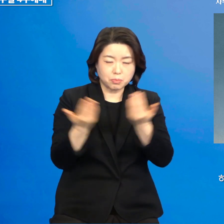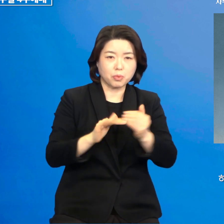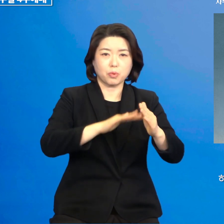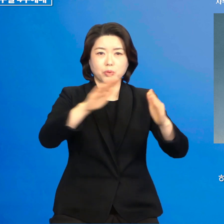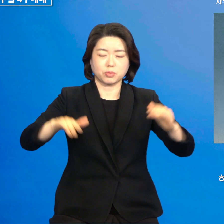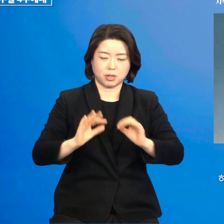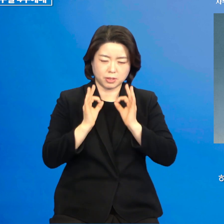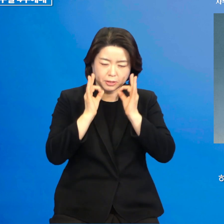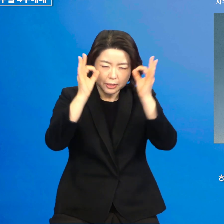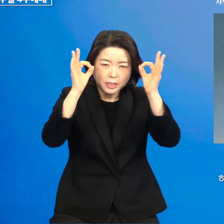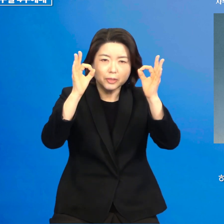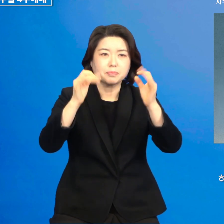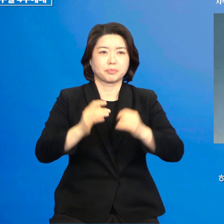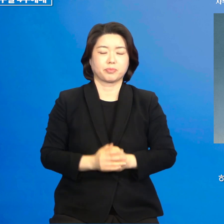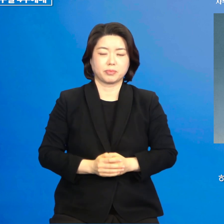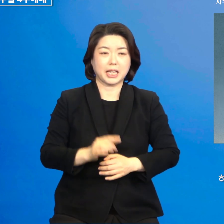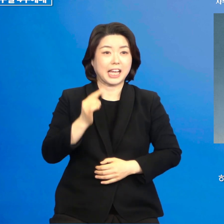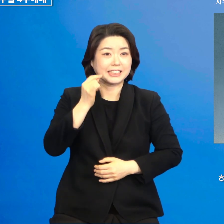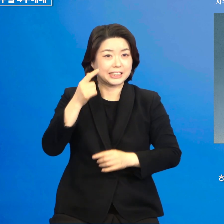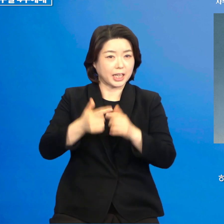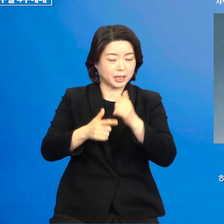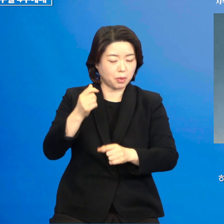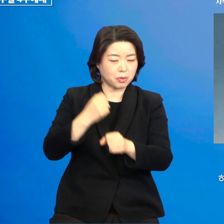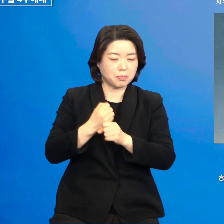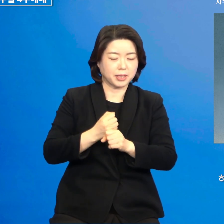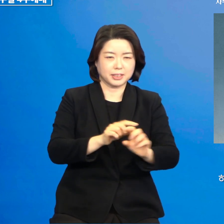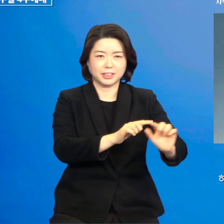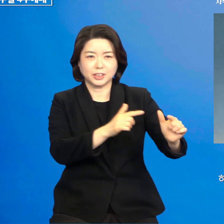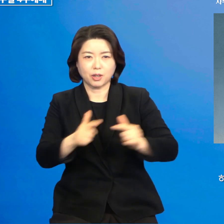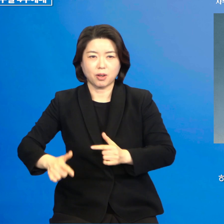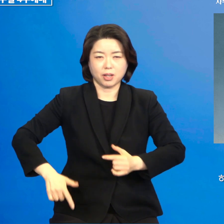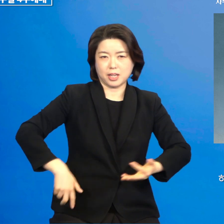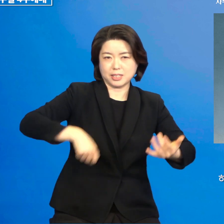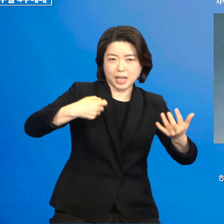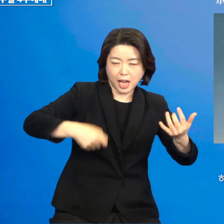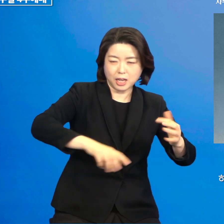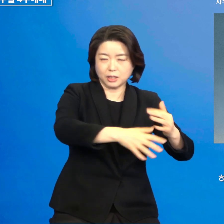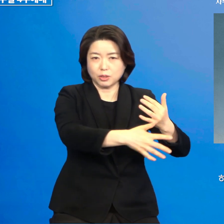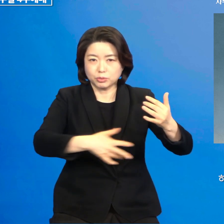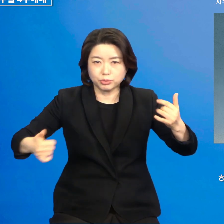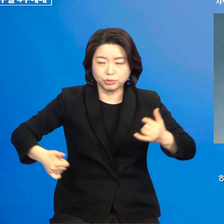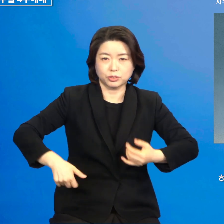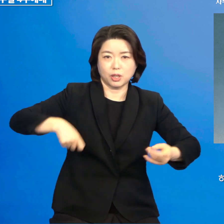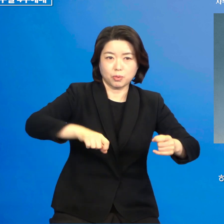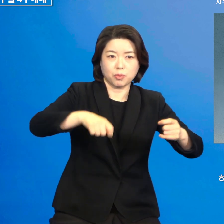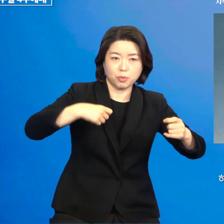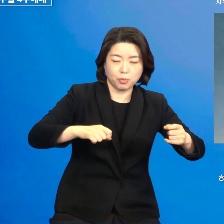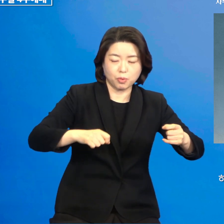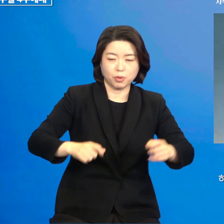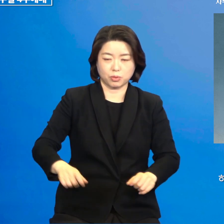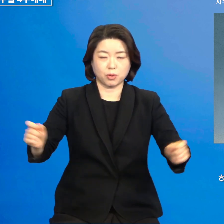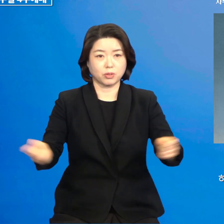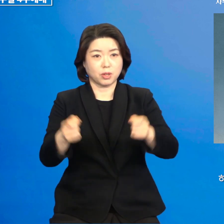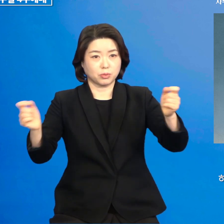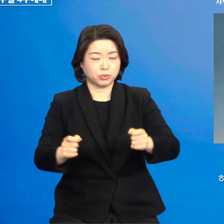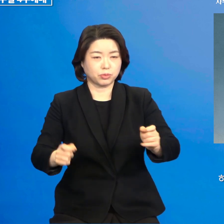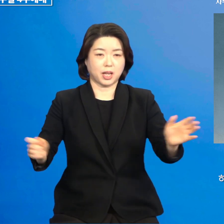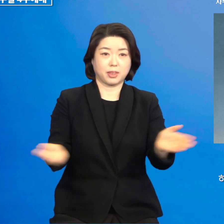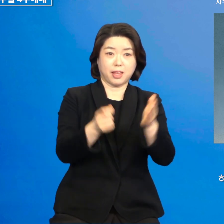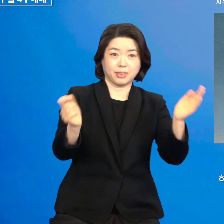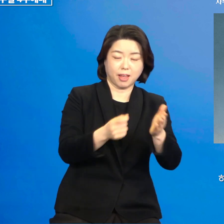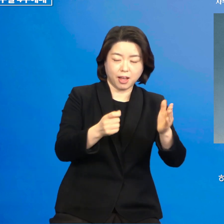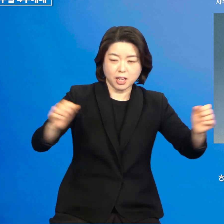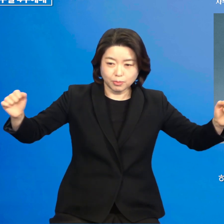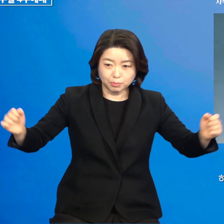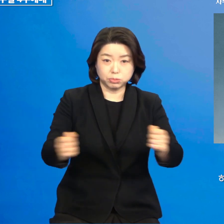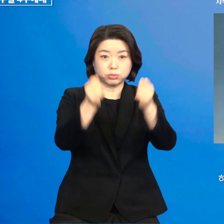다하여서 잣나무로 만든 온갖 악기와 수금과 검은고를 타며 소구와 꽹과리와 심벌지를